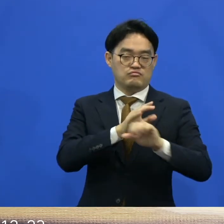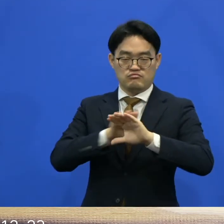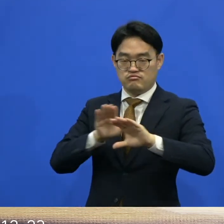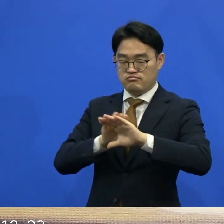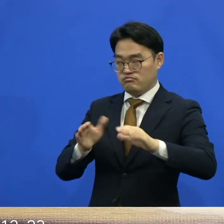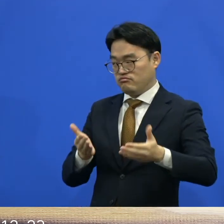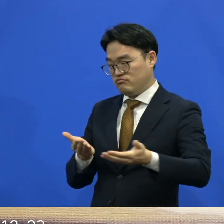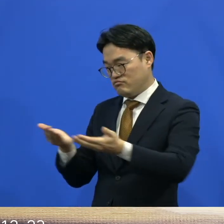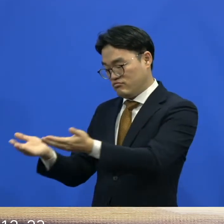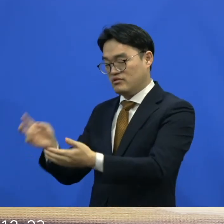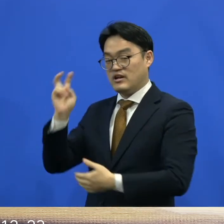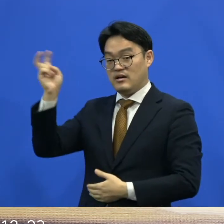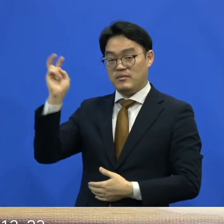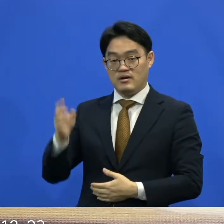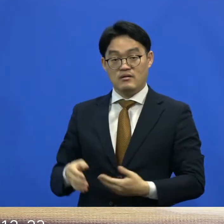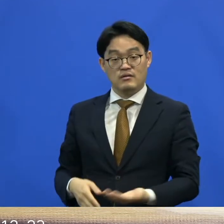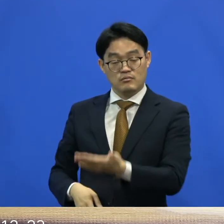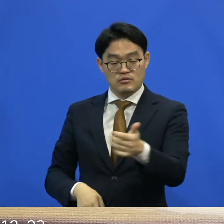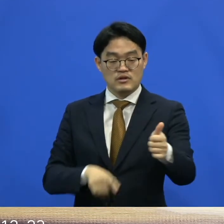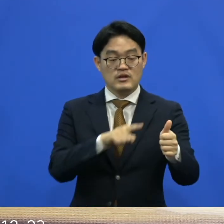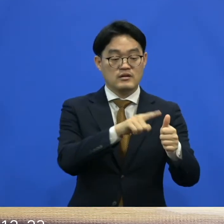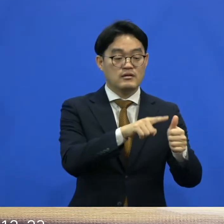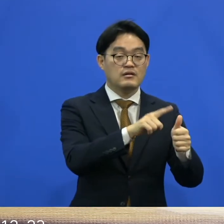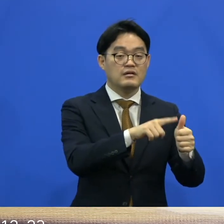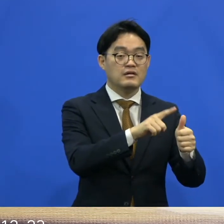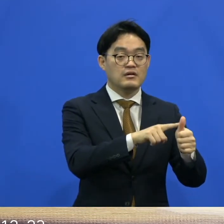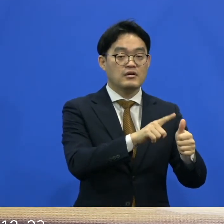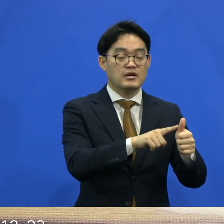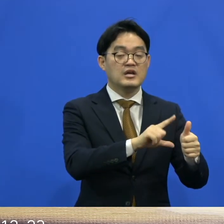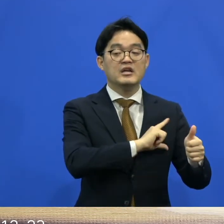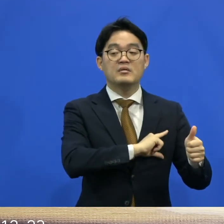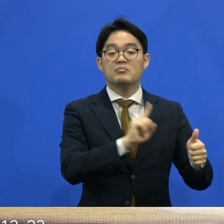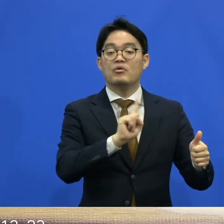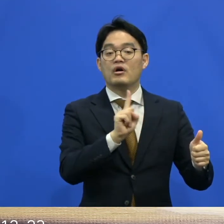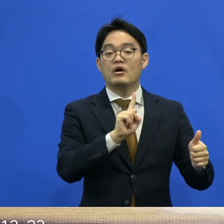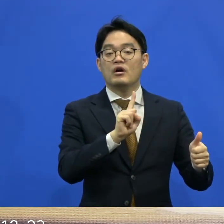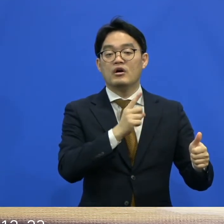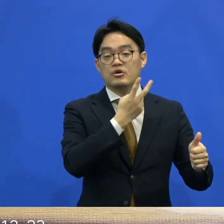요셉은 꿈과 연관이 많습니다. 그는 꿈 때문에 어려움을 당했습니다.